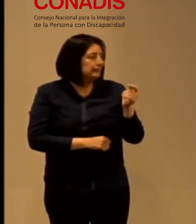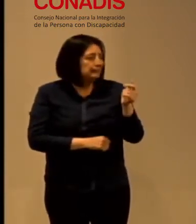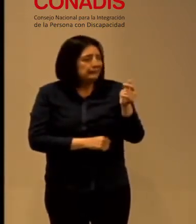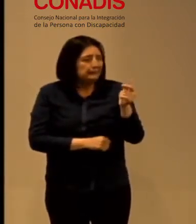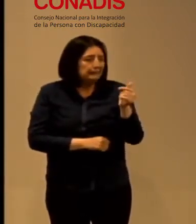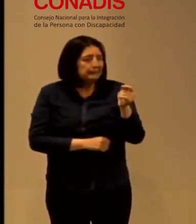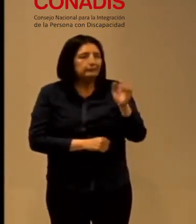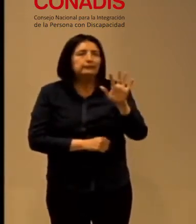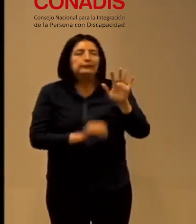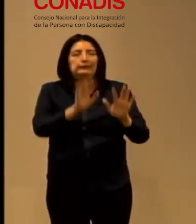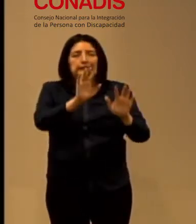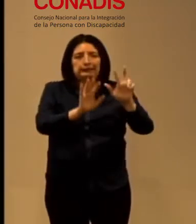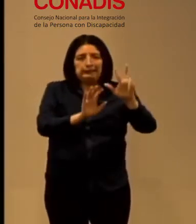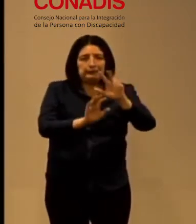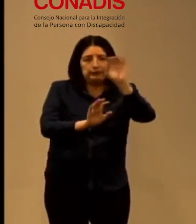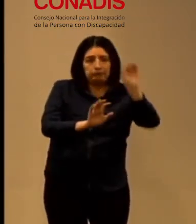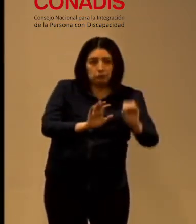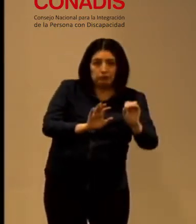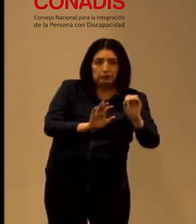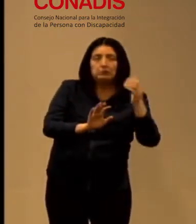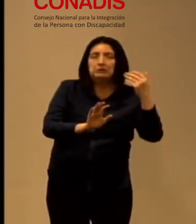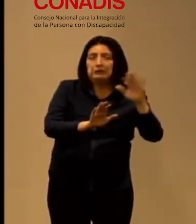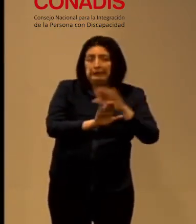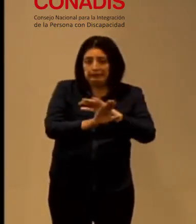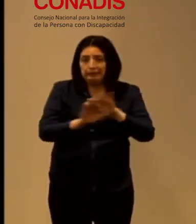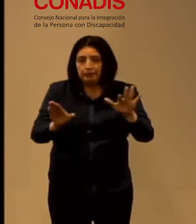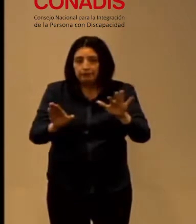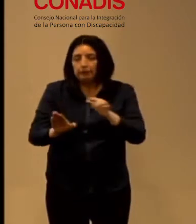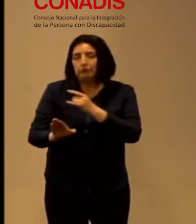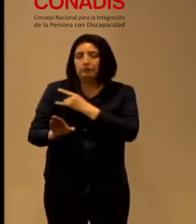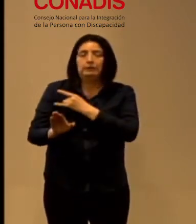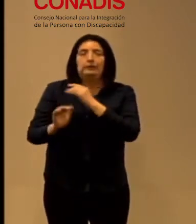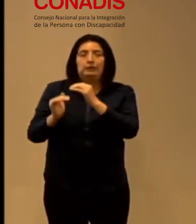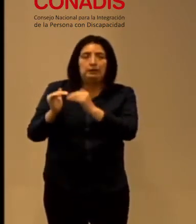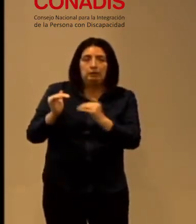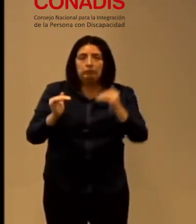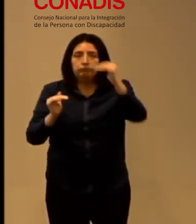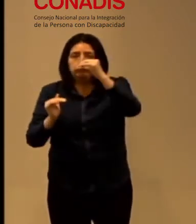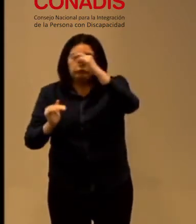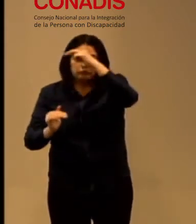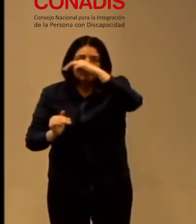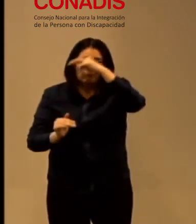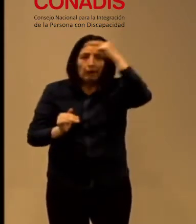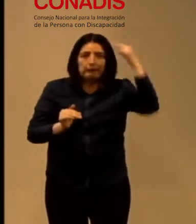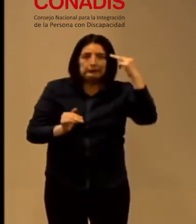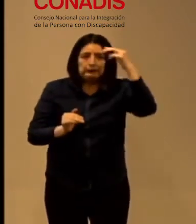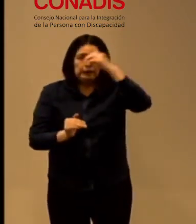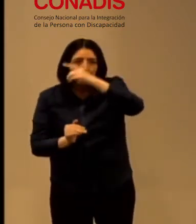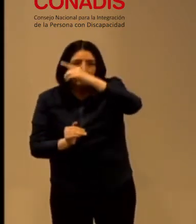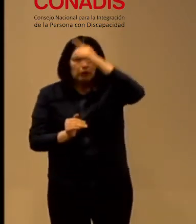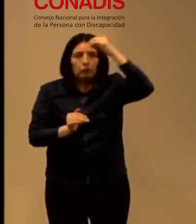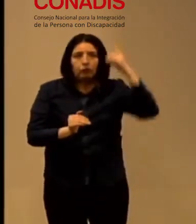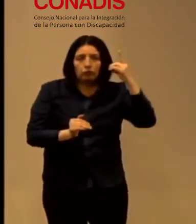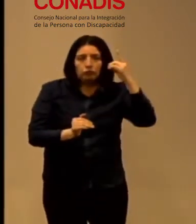13% en realidad culmina algún tipo de educación superior, y luego para estudios ya de maestrías y doctorado el número